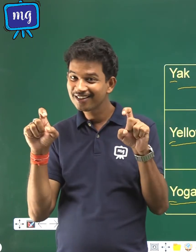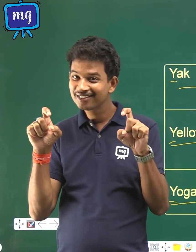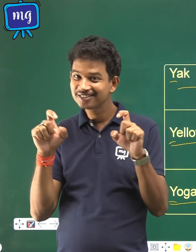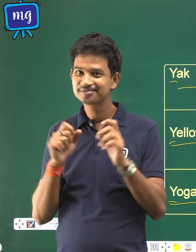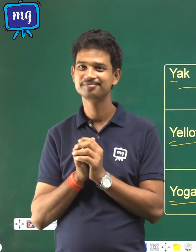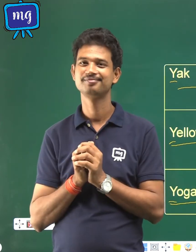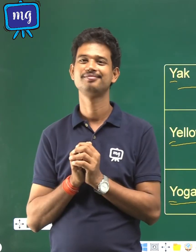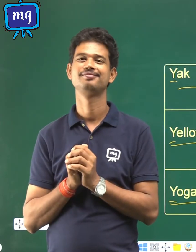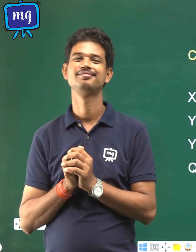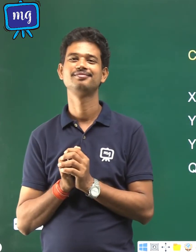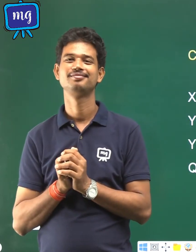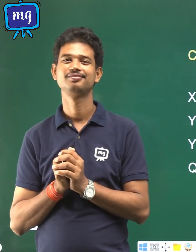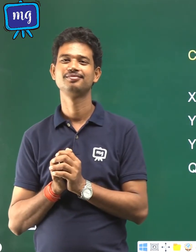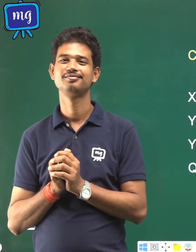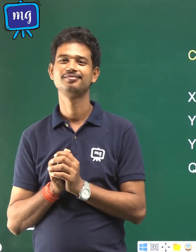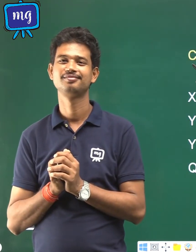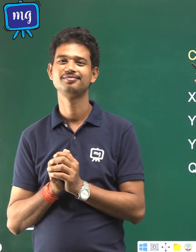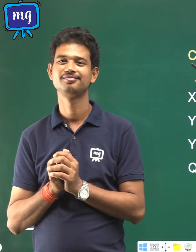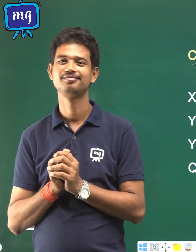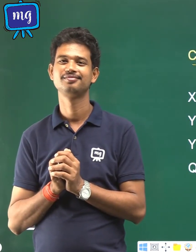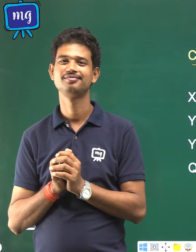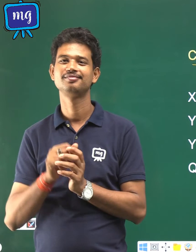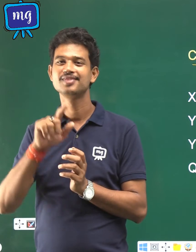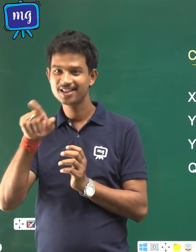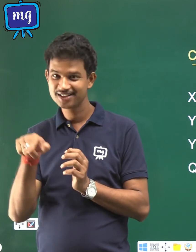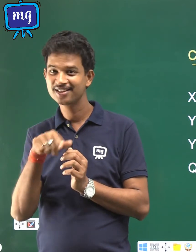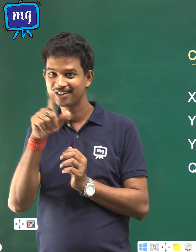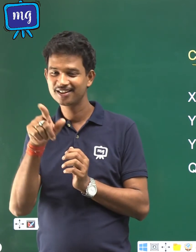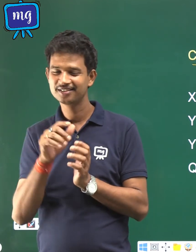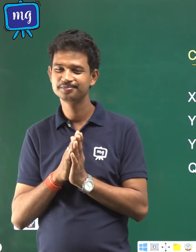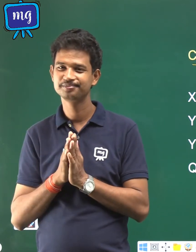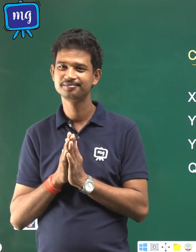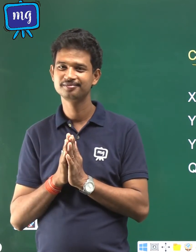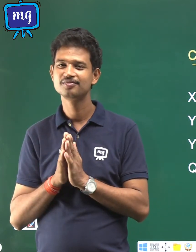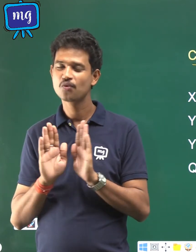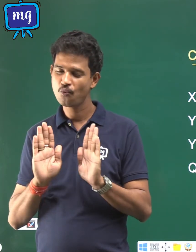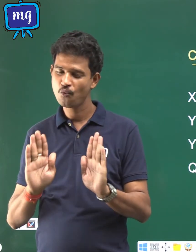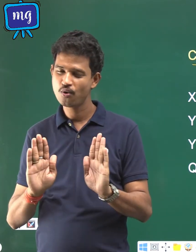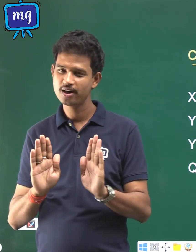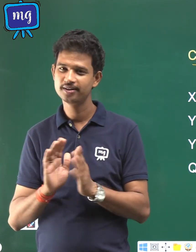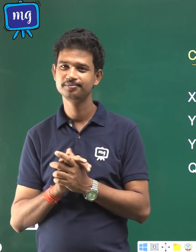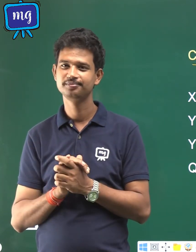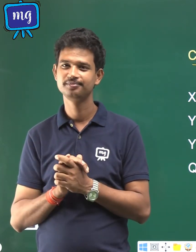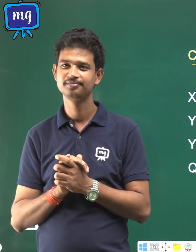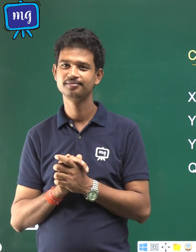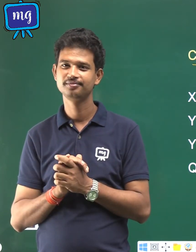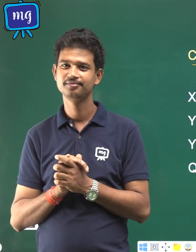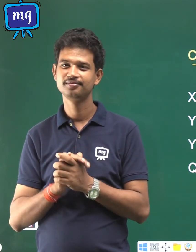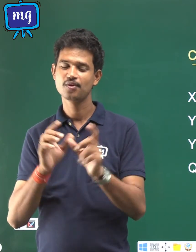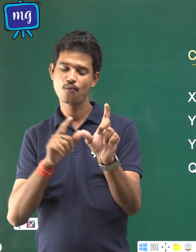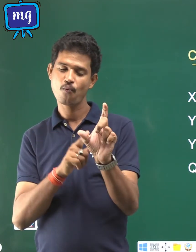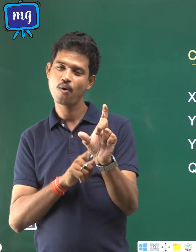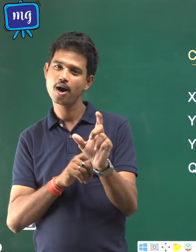तो सर्कल only